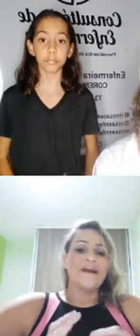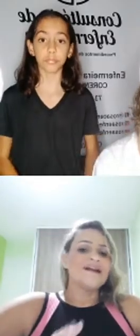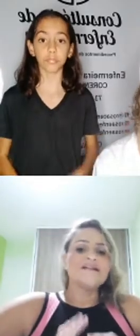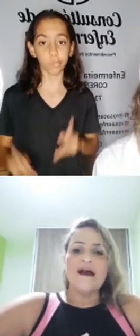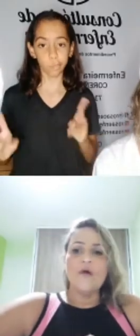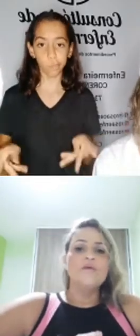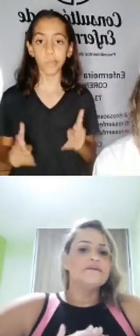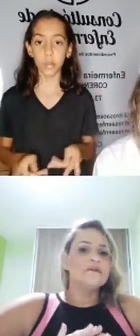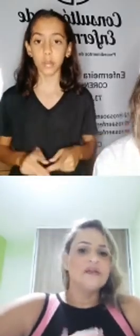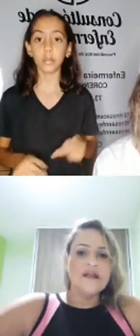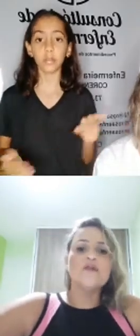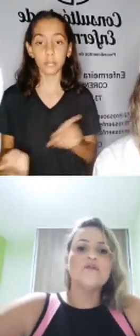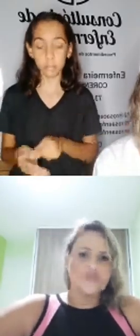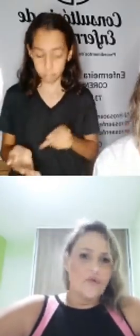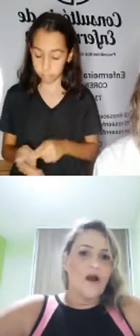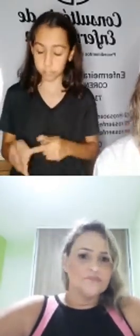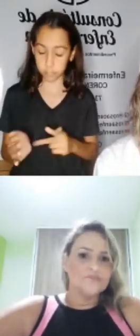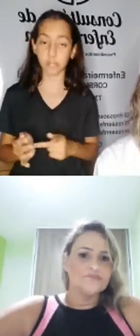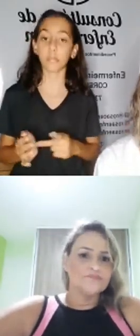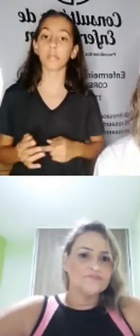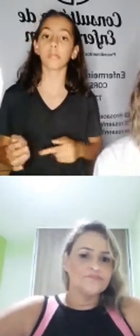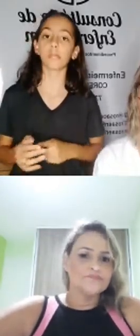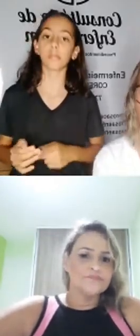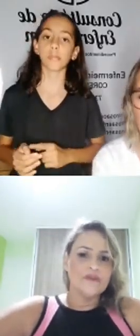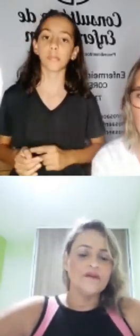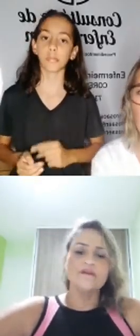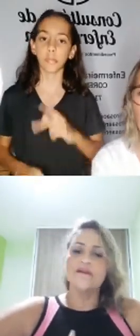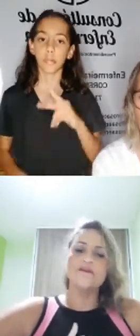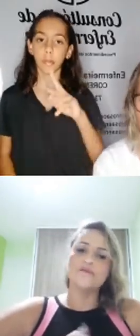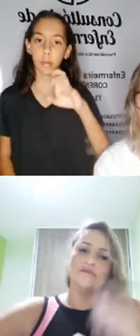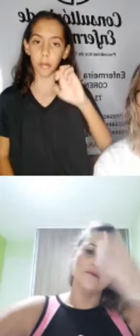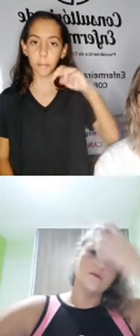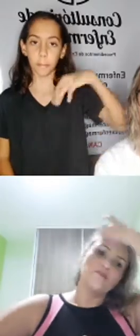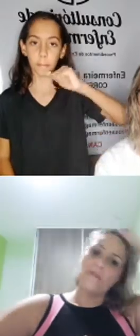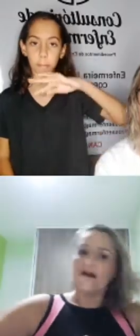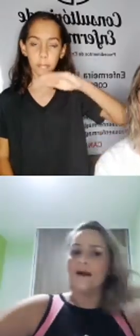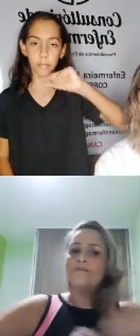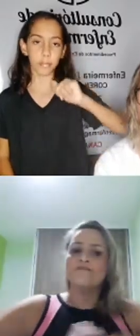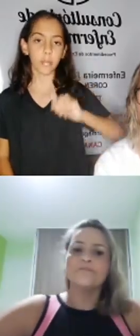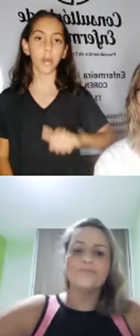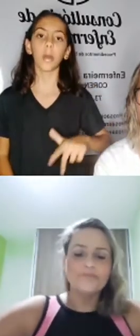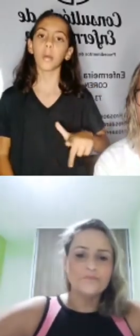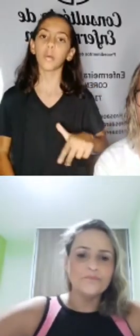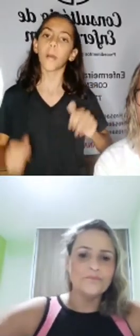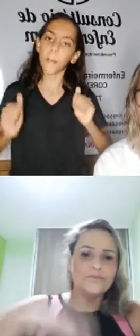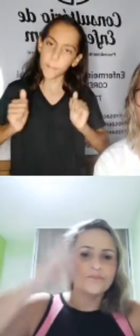o pré-natal tem que continuar, né? Isso não pode parar.